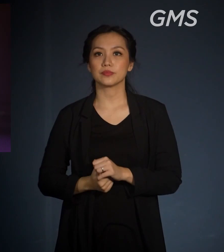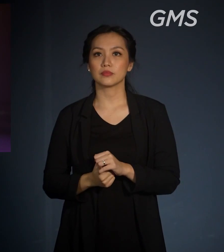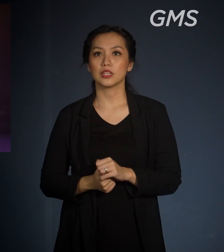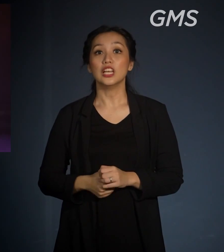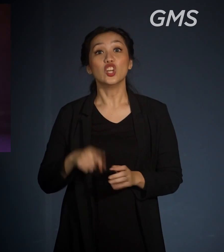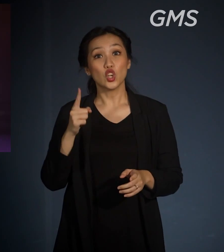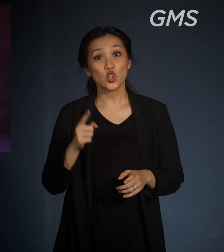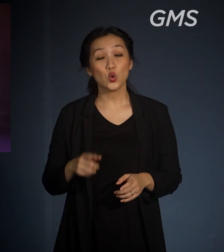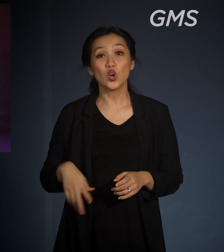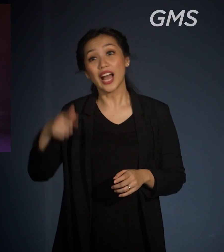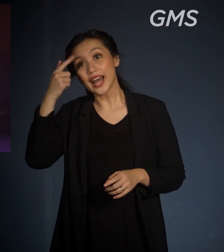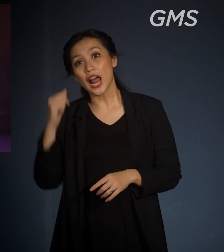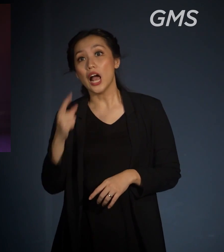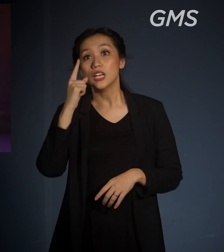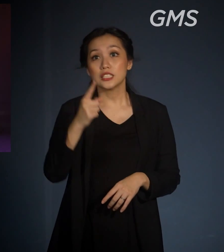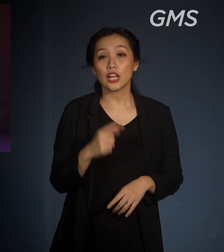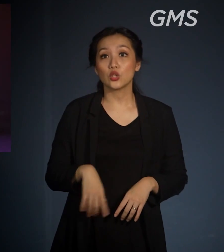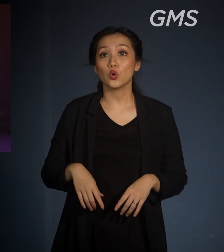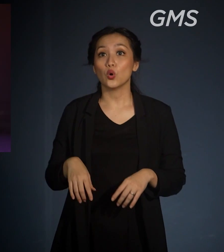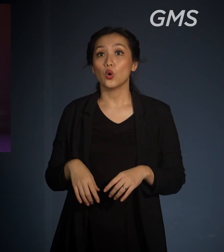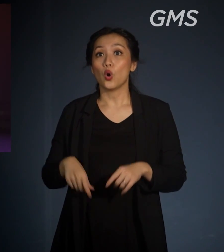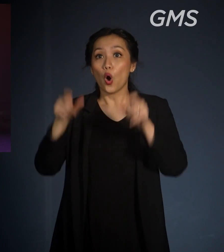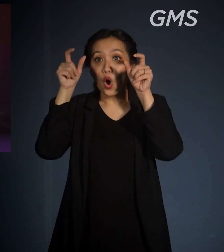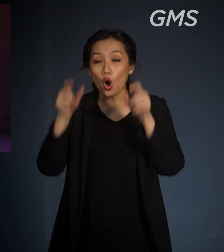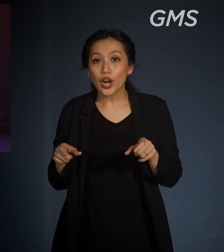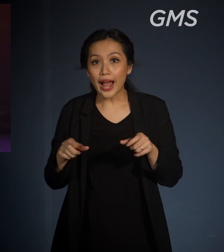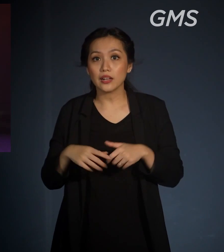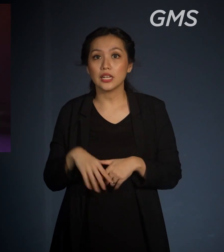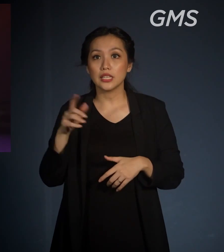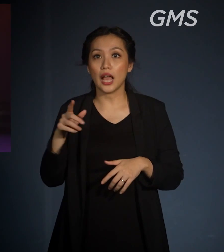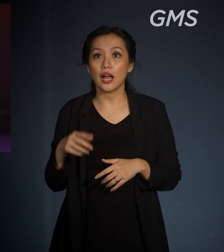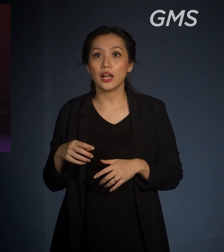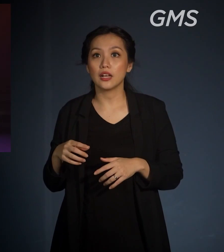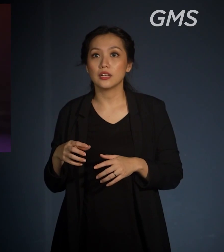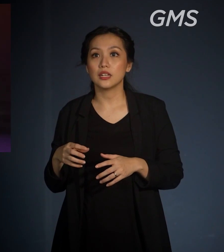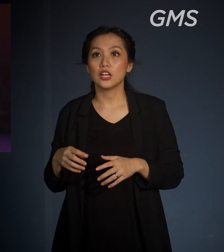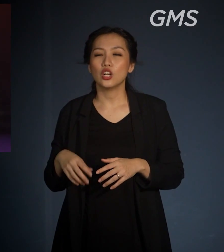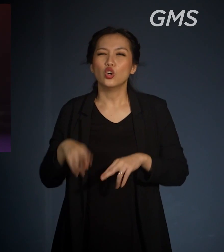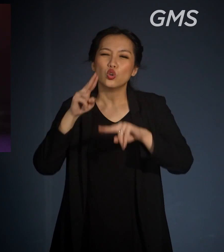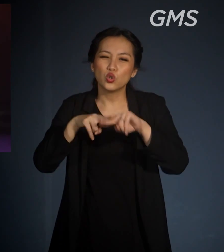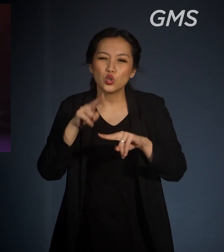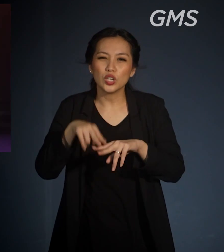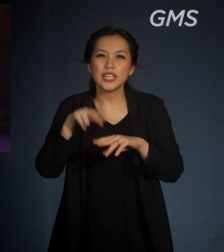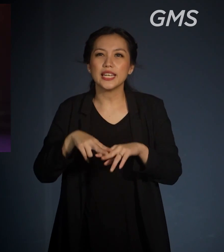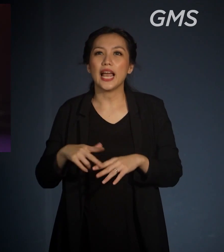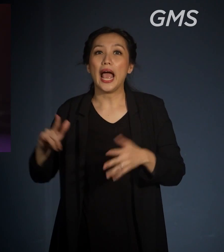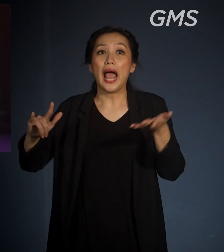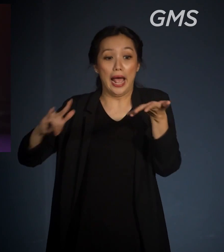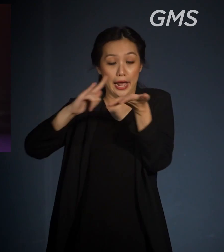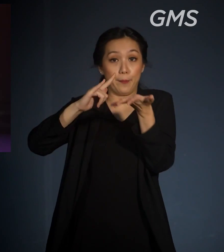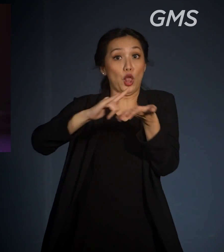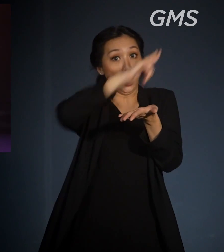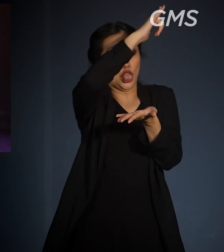terdampar ya di bandara cukup lama gara-gara penerbangan yang delay.